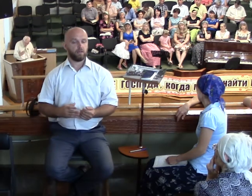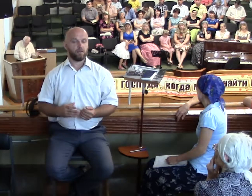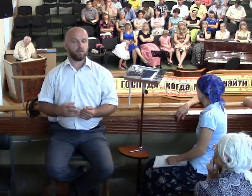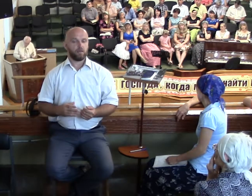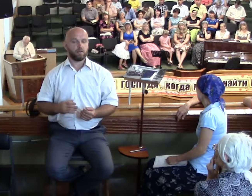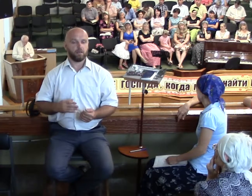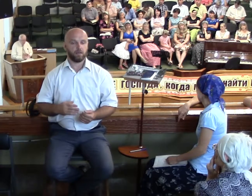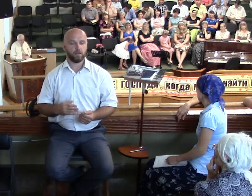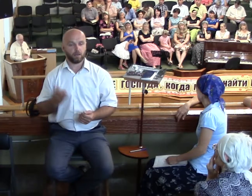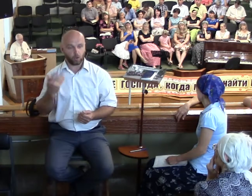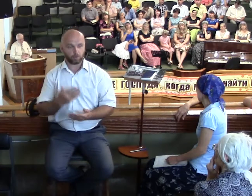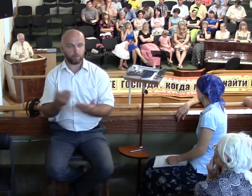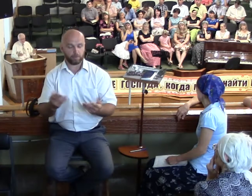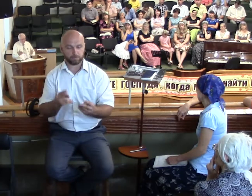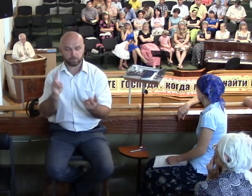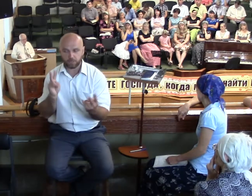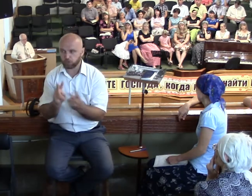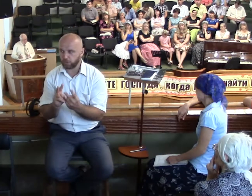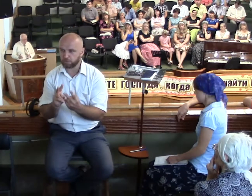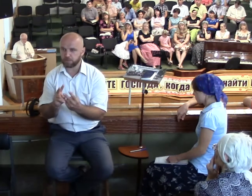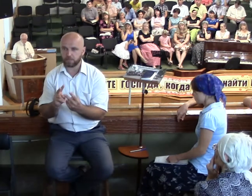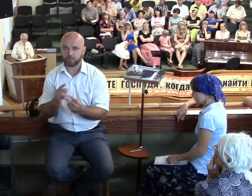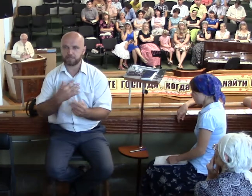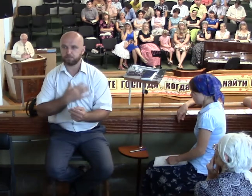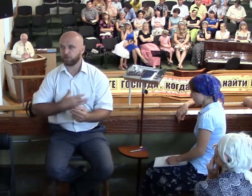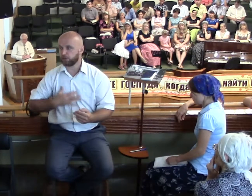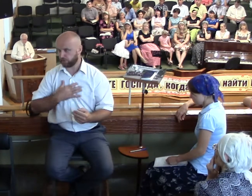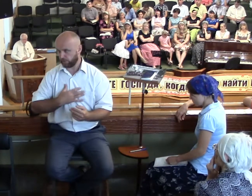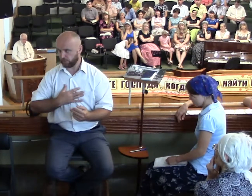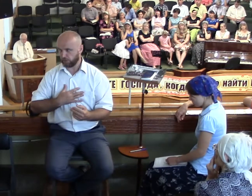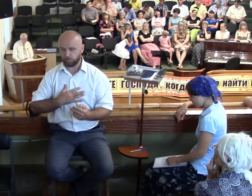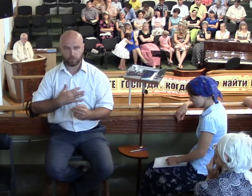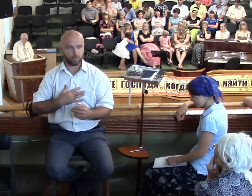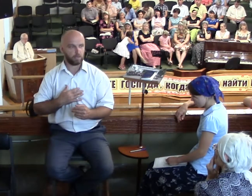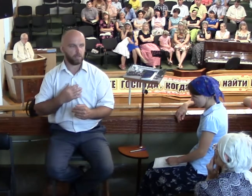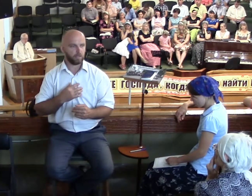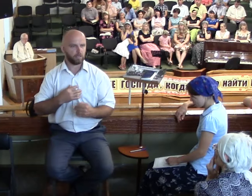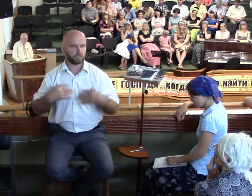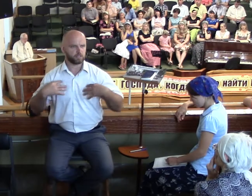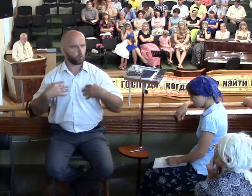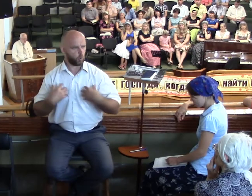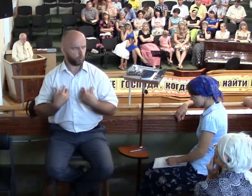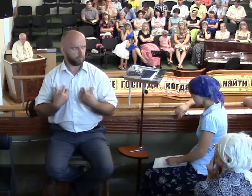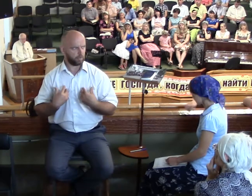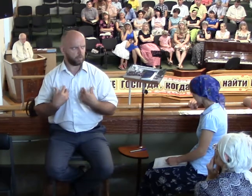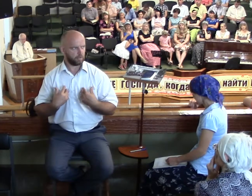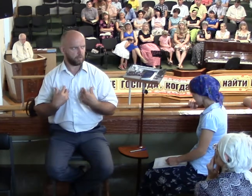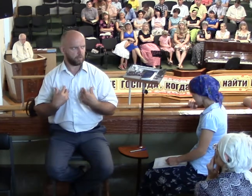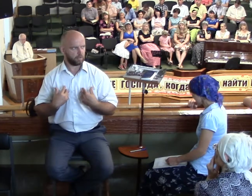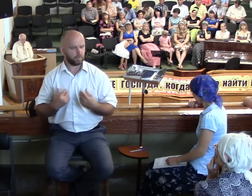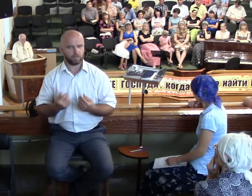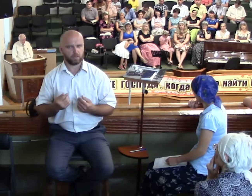терпеть. В скорбях, которые переносили, читаем его поприще, описанное в втором послании к Коринфянам. Это скорби,